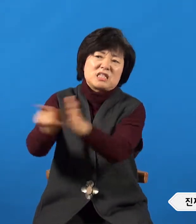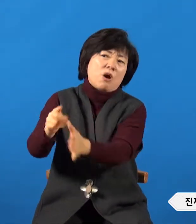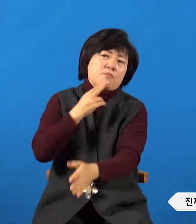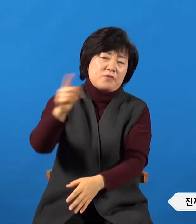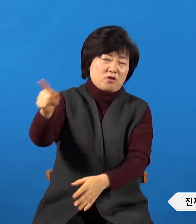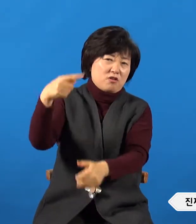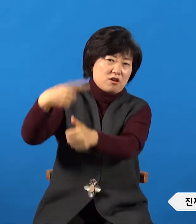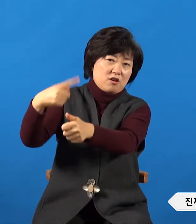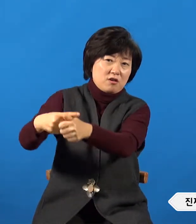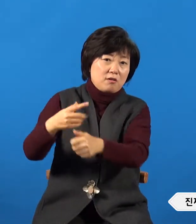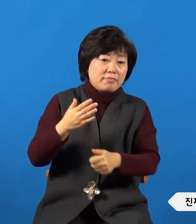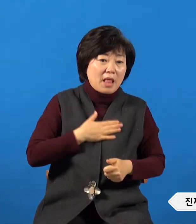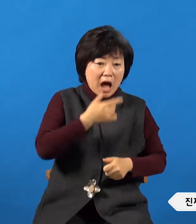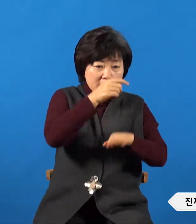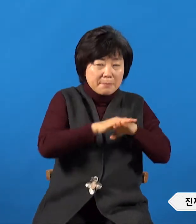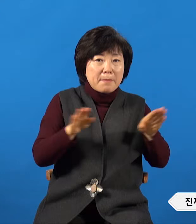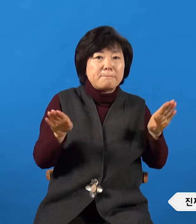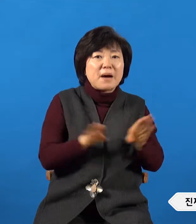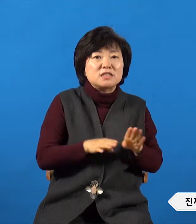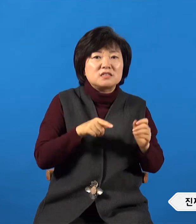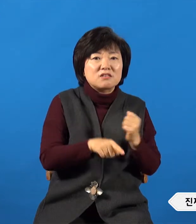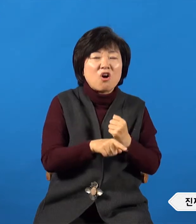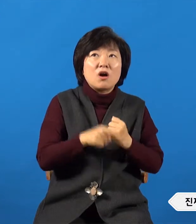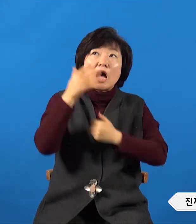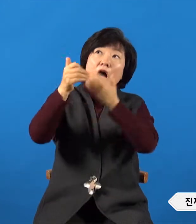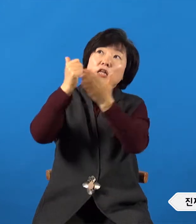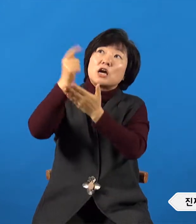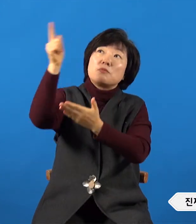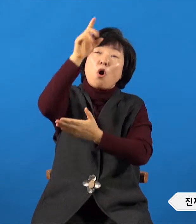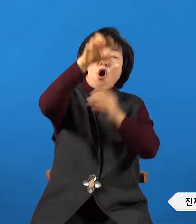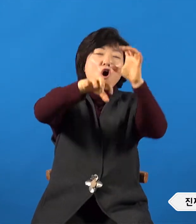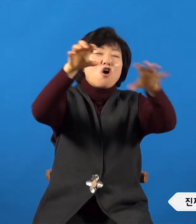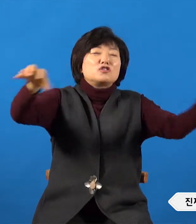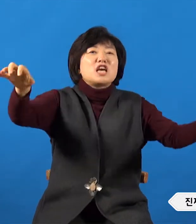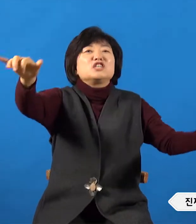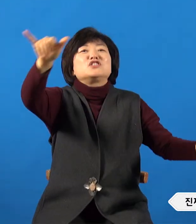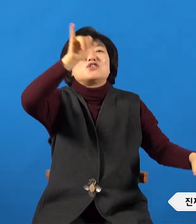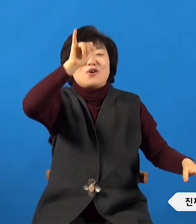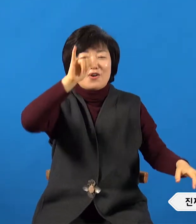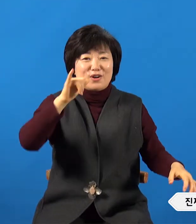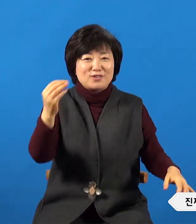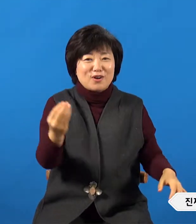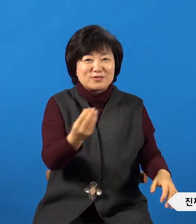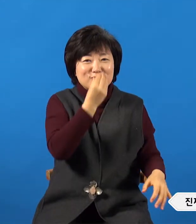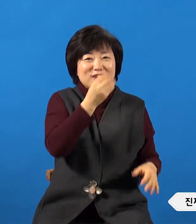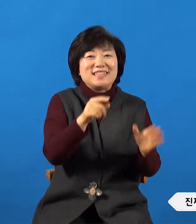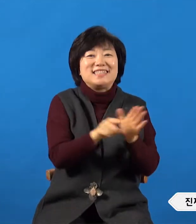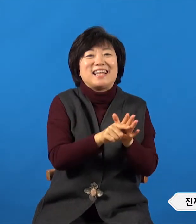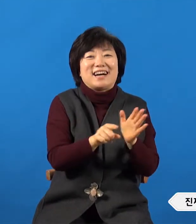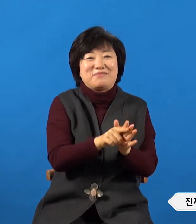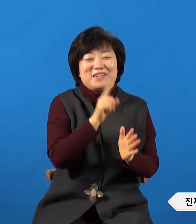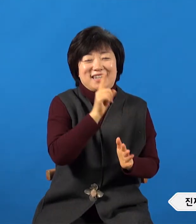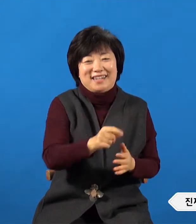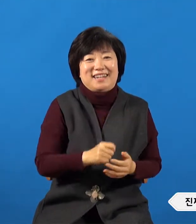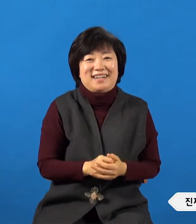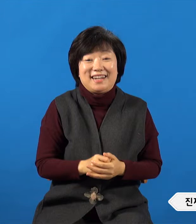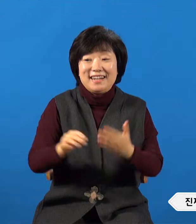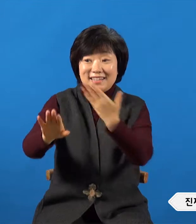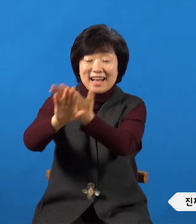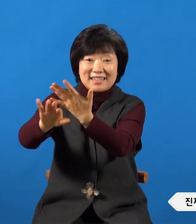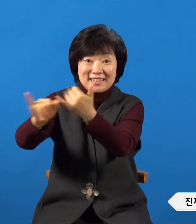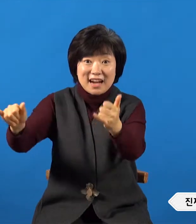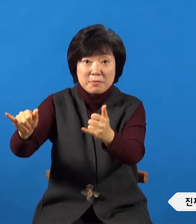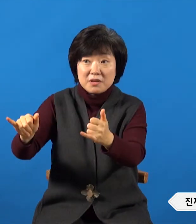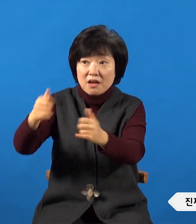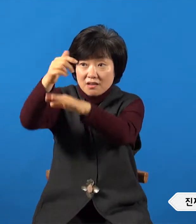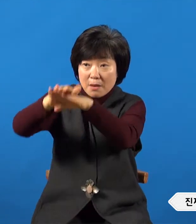없기 때문이고 내가 예배에 빠지는 것은 하나님은 어디나 계신다는 성숙한 신앙 때문이라고 합니다. 남이